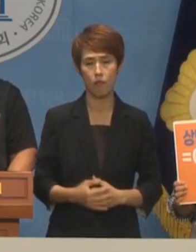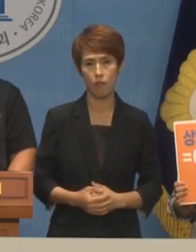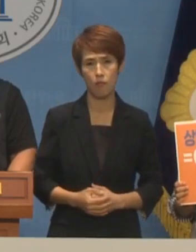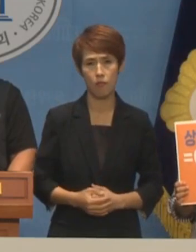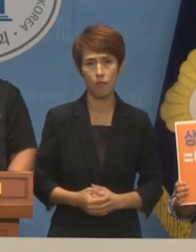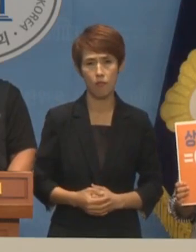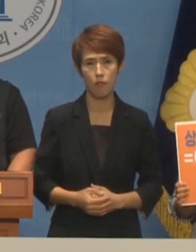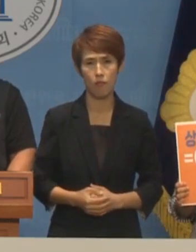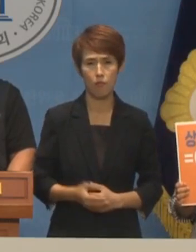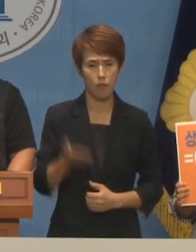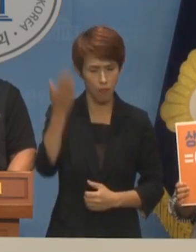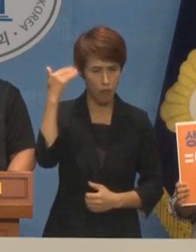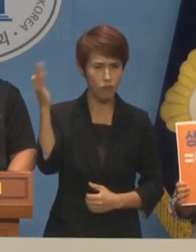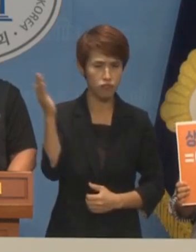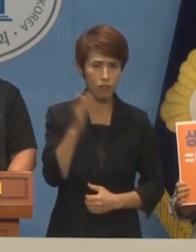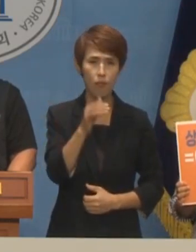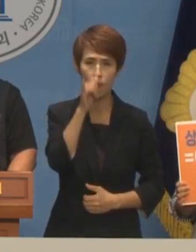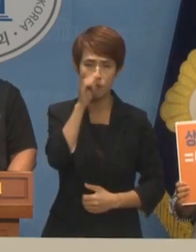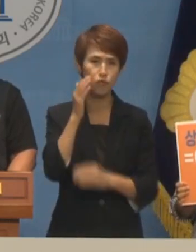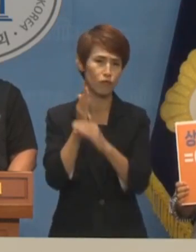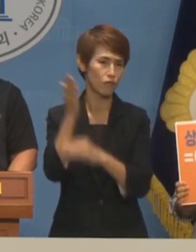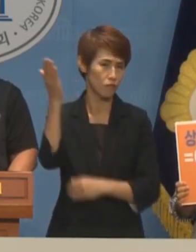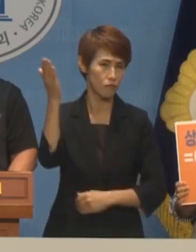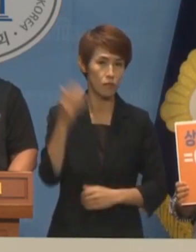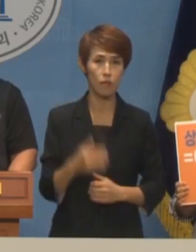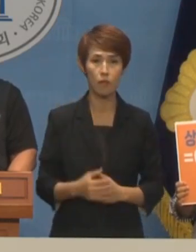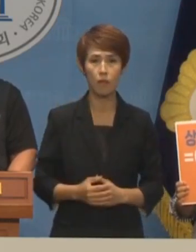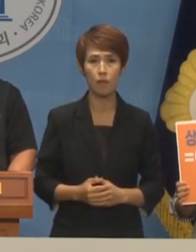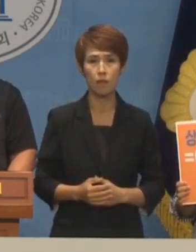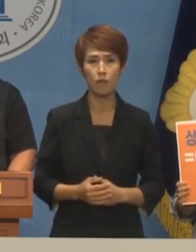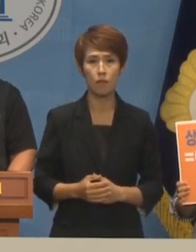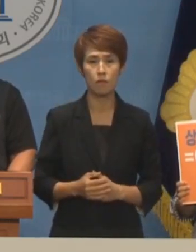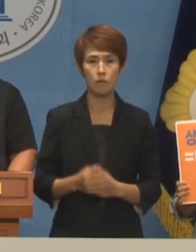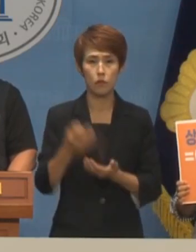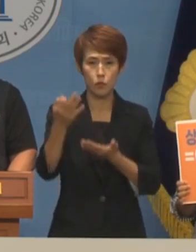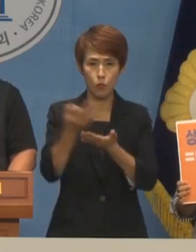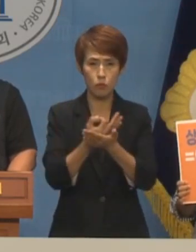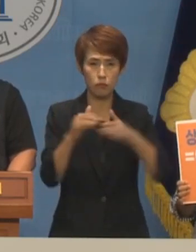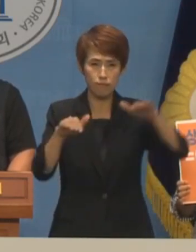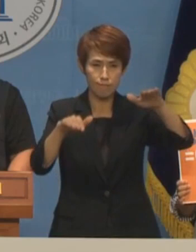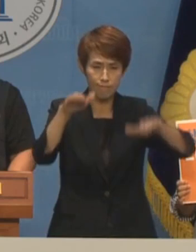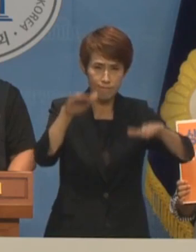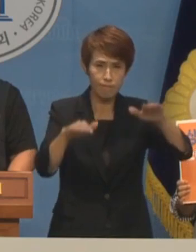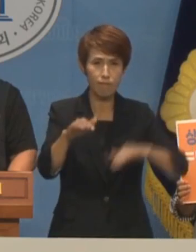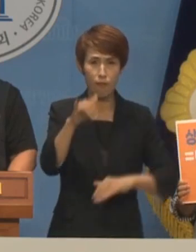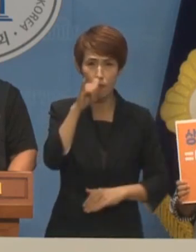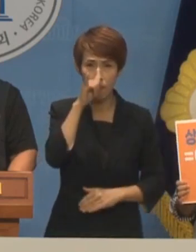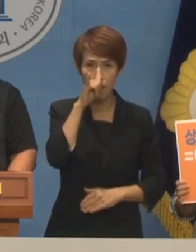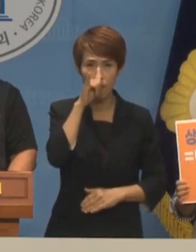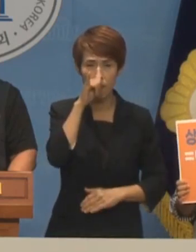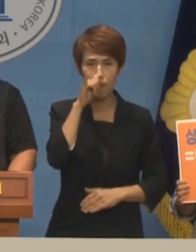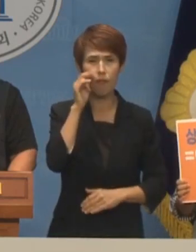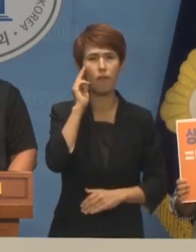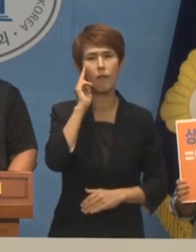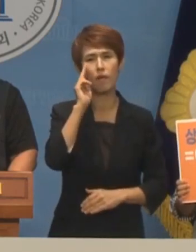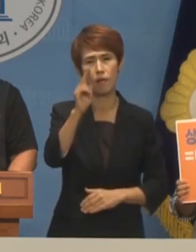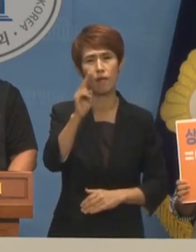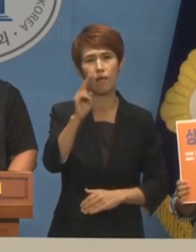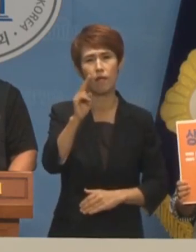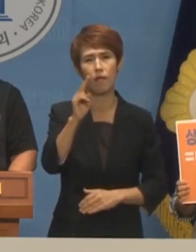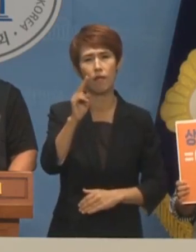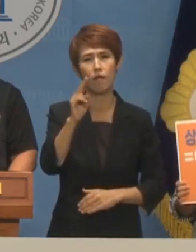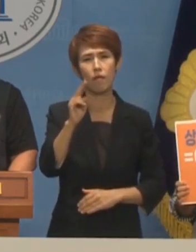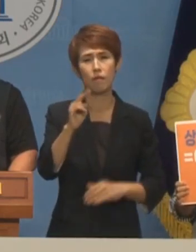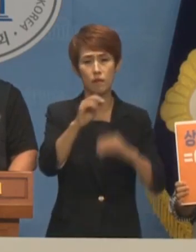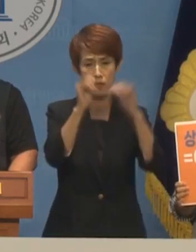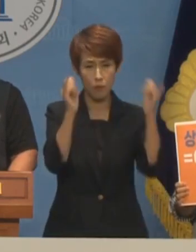제도를 오래전부터 시행하고 있습니다. 소득 격차, 자산 격차가 나날이 심화되고 있는 불평등한